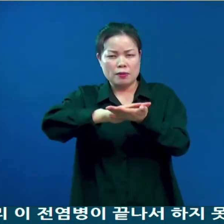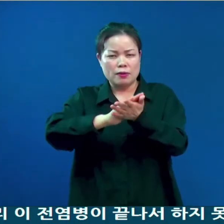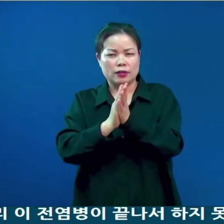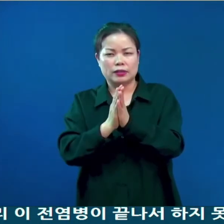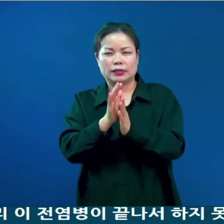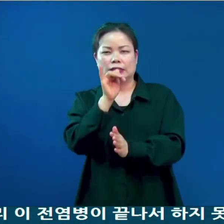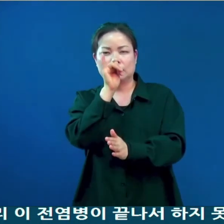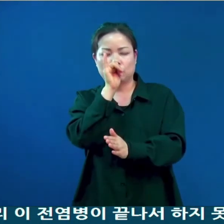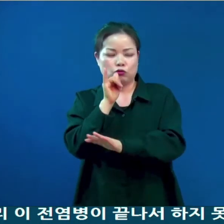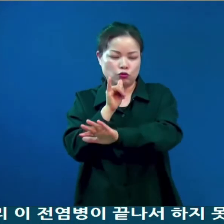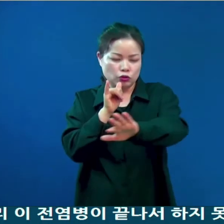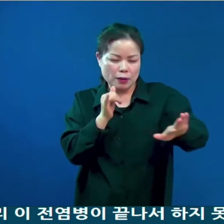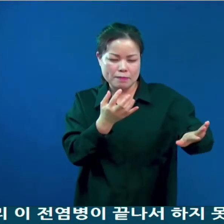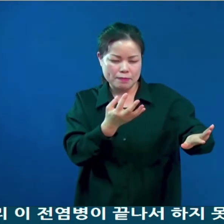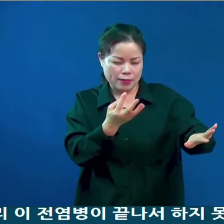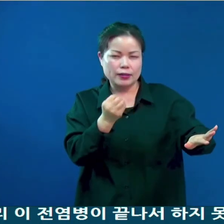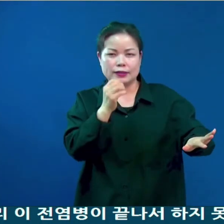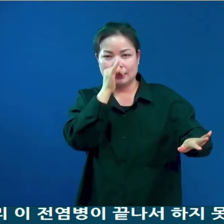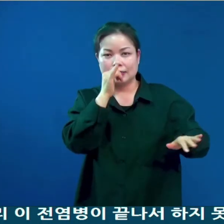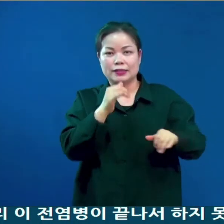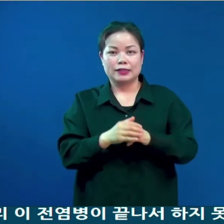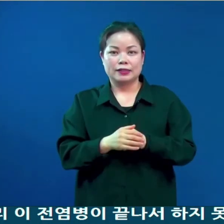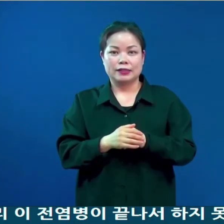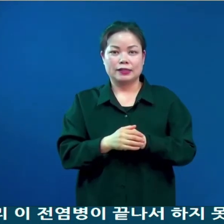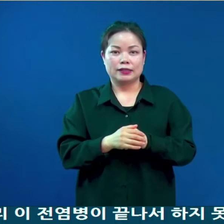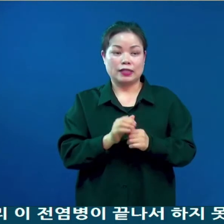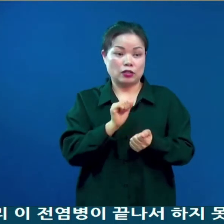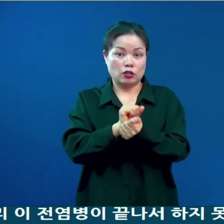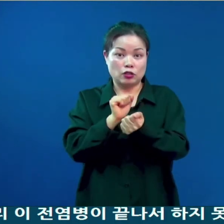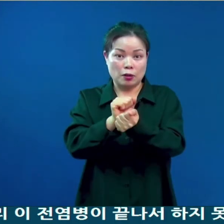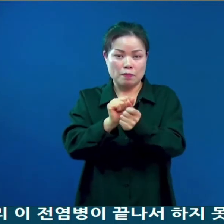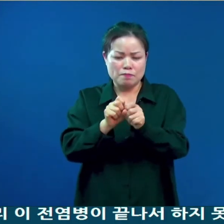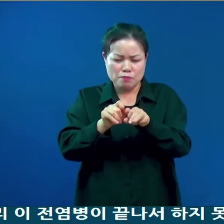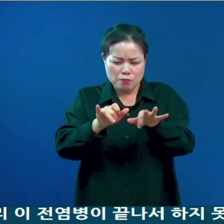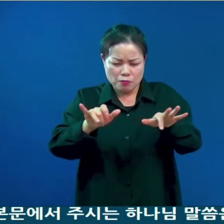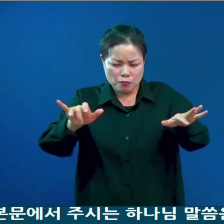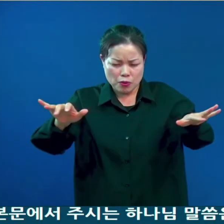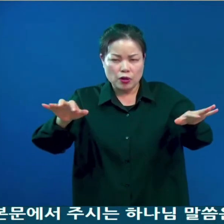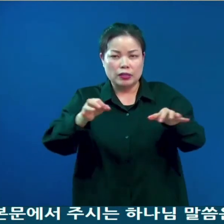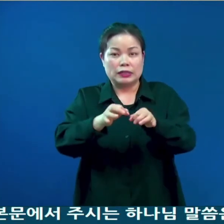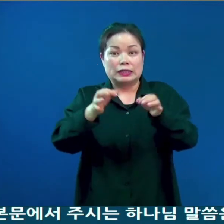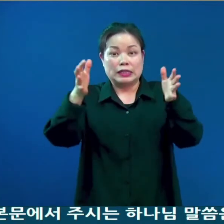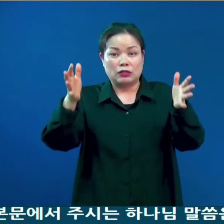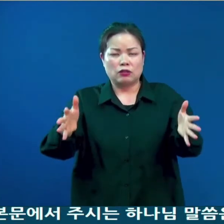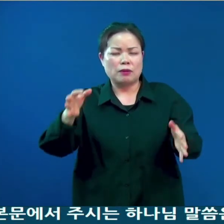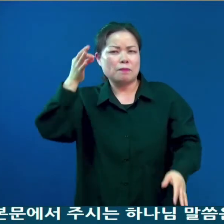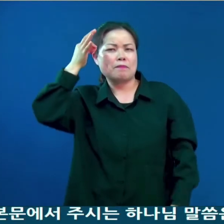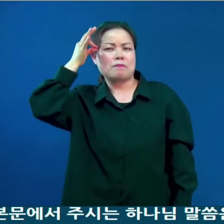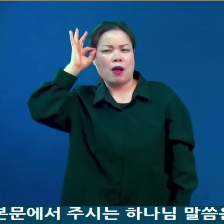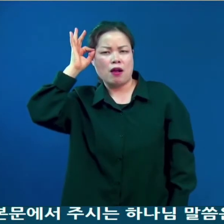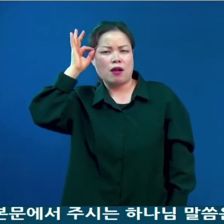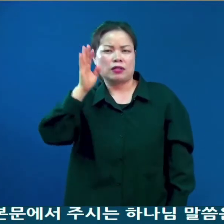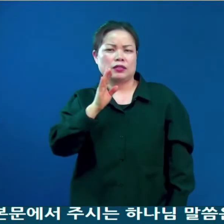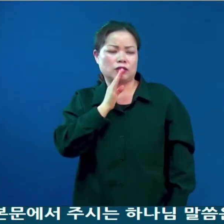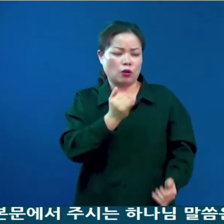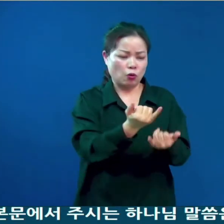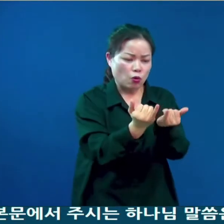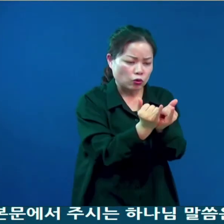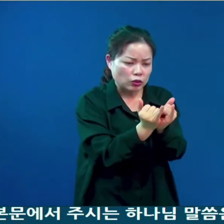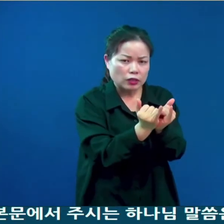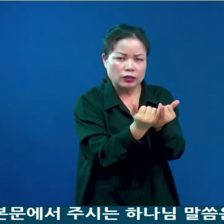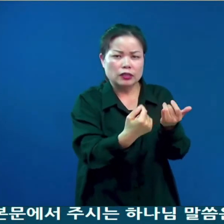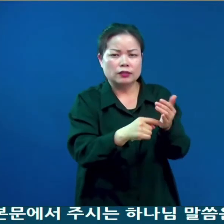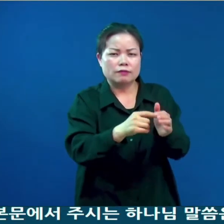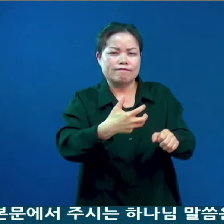필요한 것들이 우리에게 많이 있다는 것을 이 전염병의 기간 동안 우리는 깨닫게 되었고요, 진정한 공동체를 향한